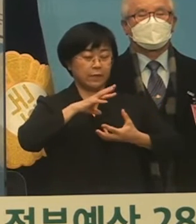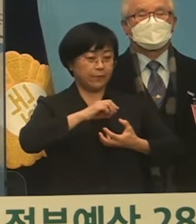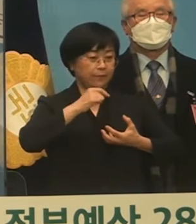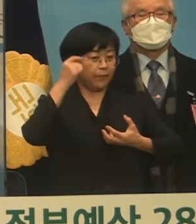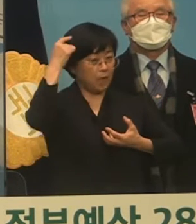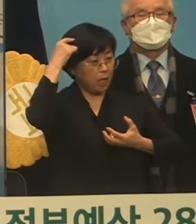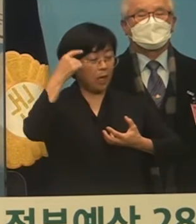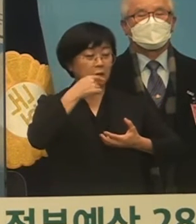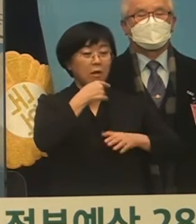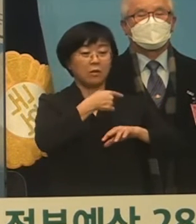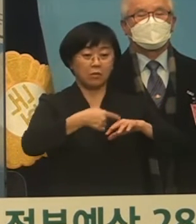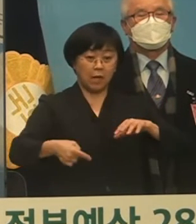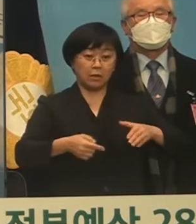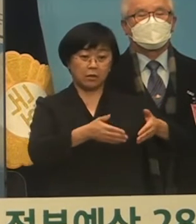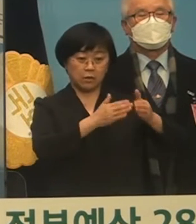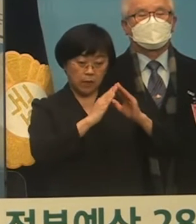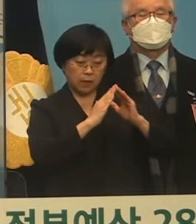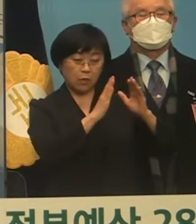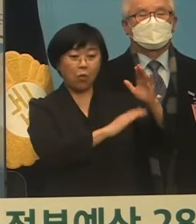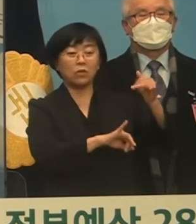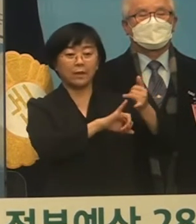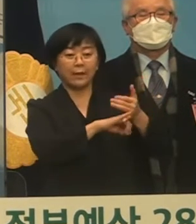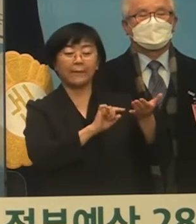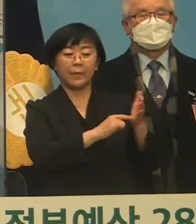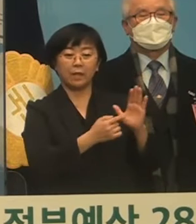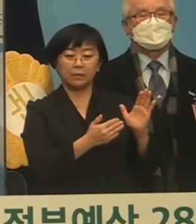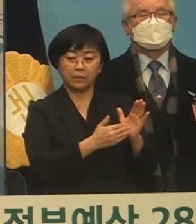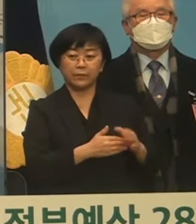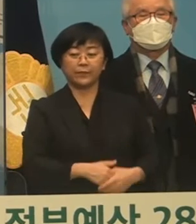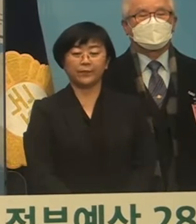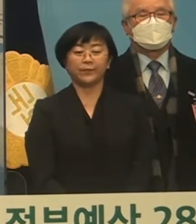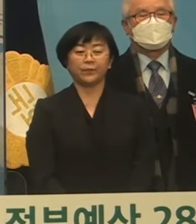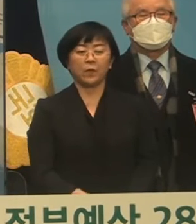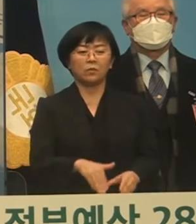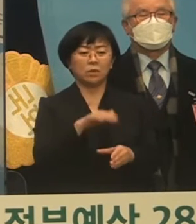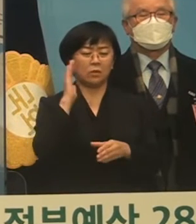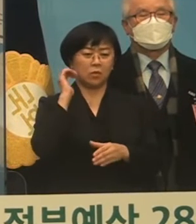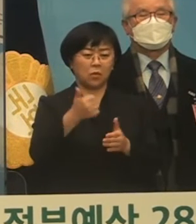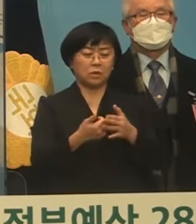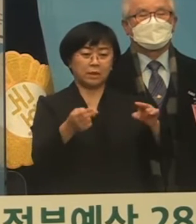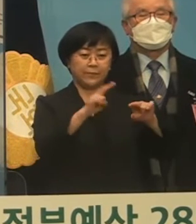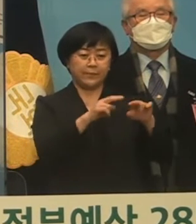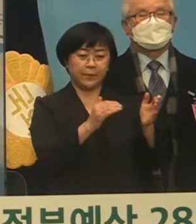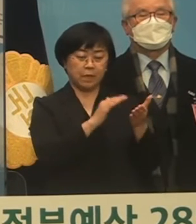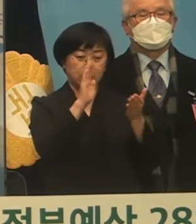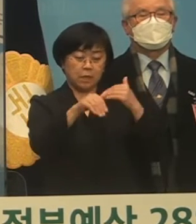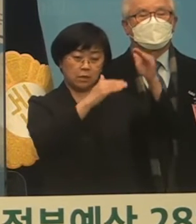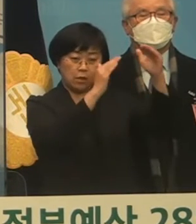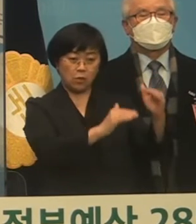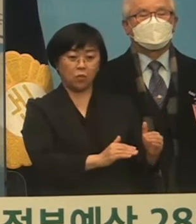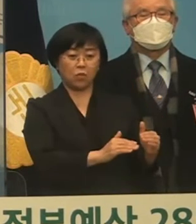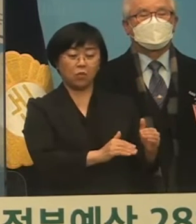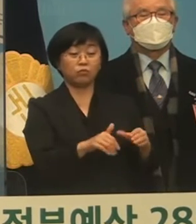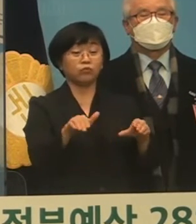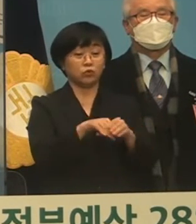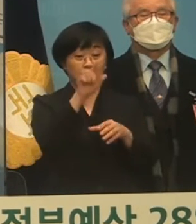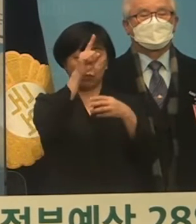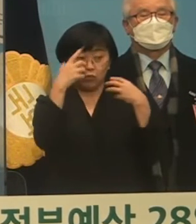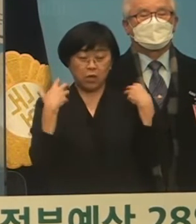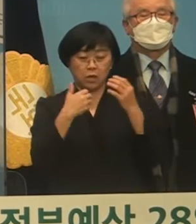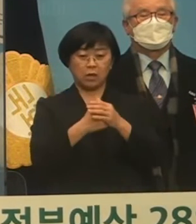국립심내혈관센터를 건립한다는 내용을 공약을 했습니다. 또한 문재인 대통령 취임 이후 이 내용은 문재인